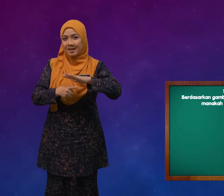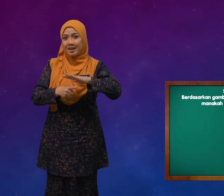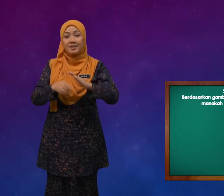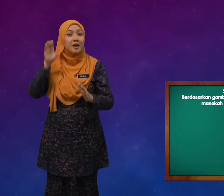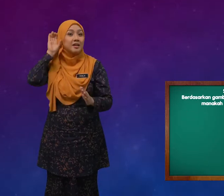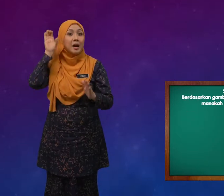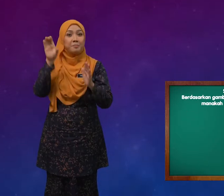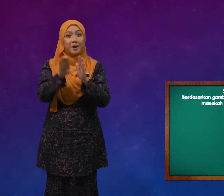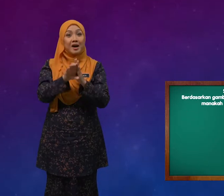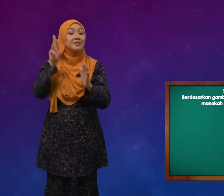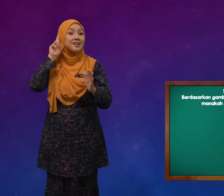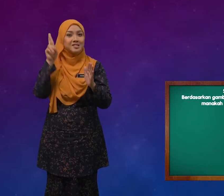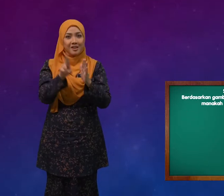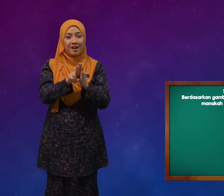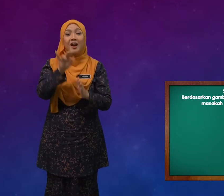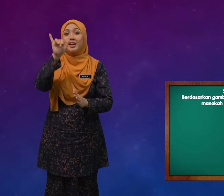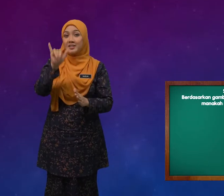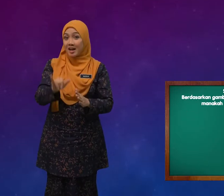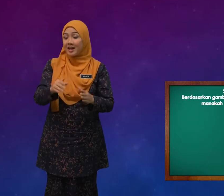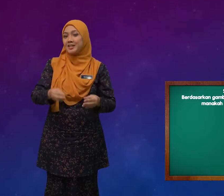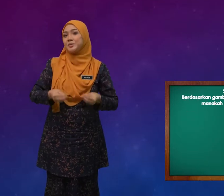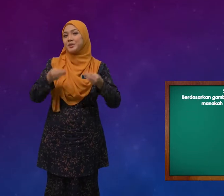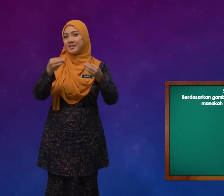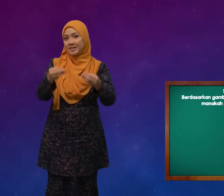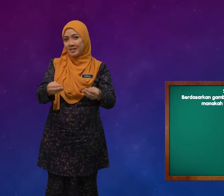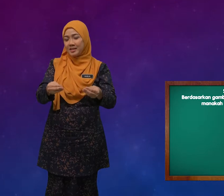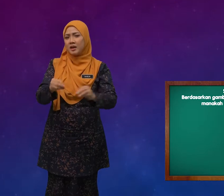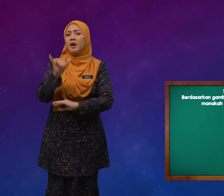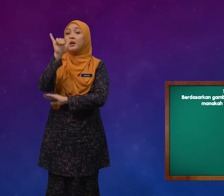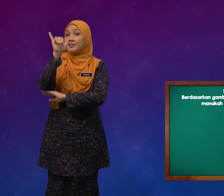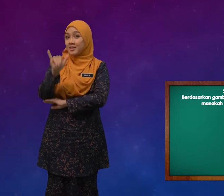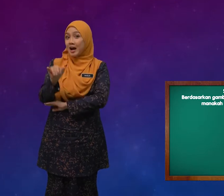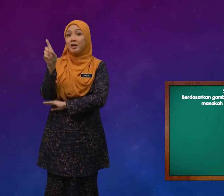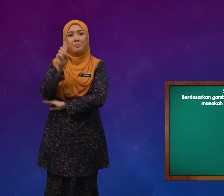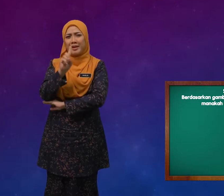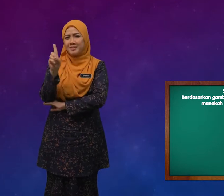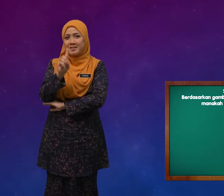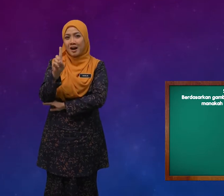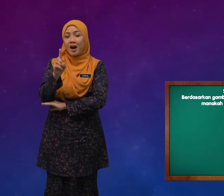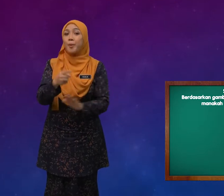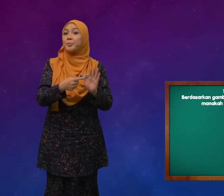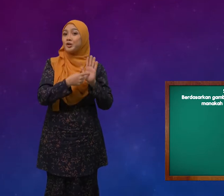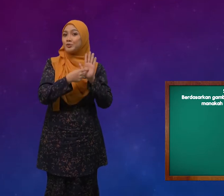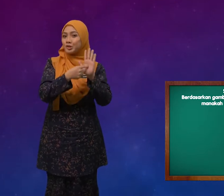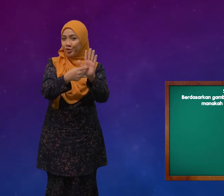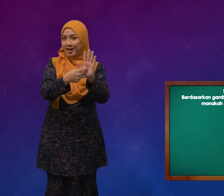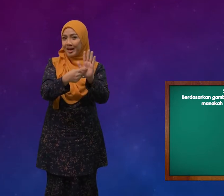Berdasarkan gambar rajah yang diberi, yang manakah menunjukkan